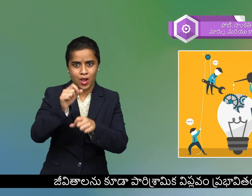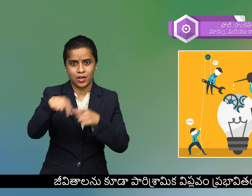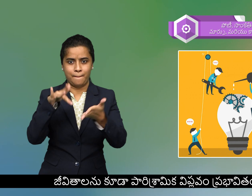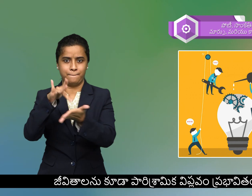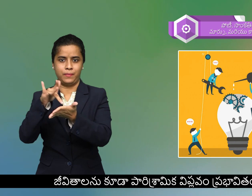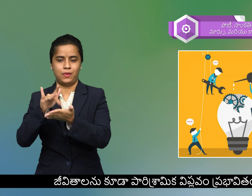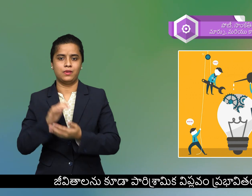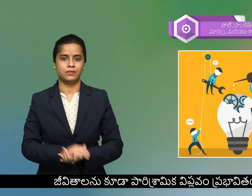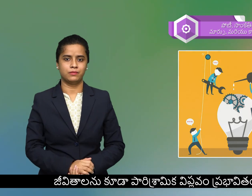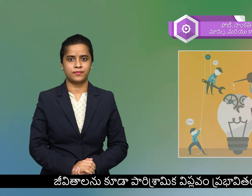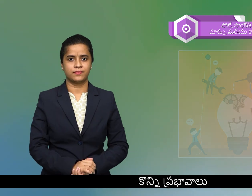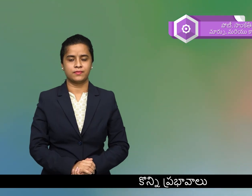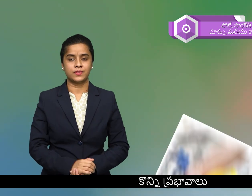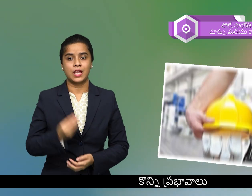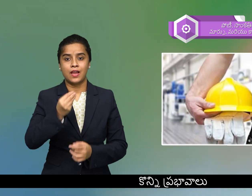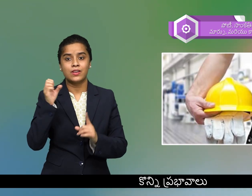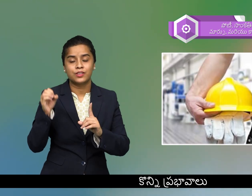చేసింది. కొన్ని ప్రభావాలు.